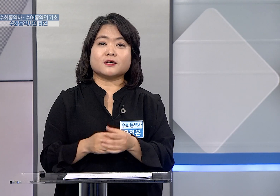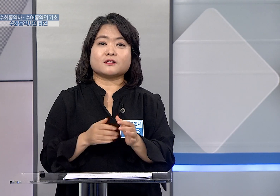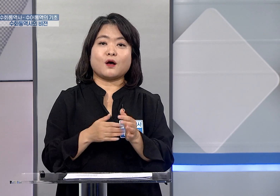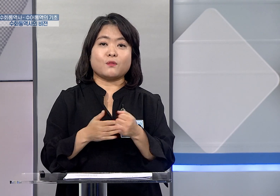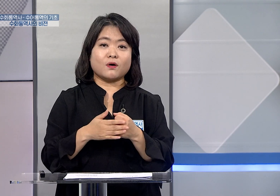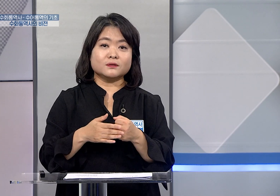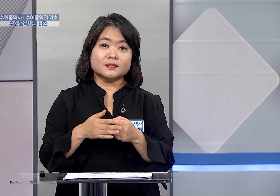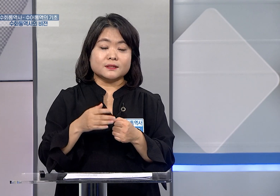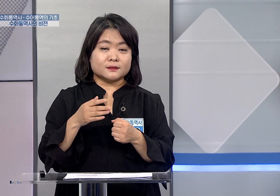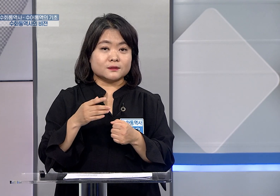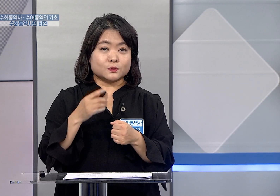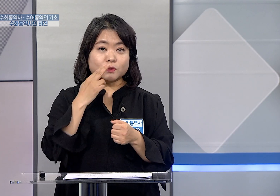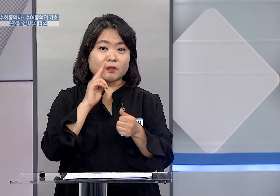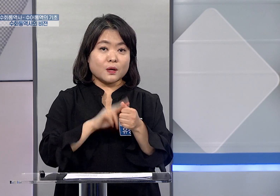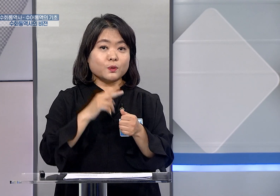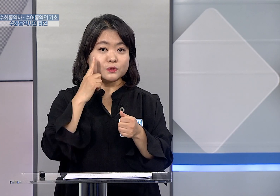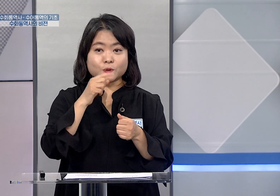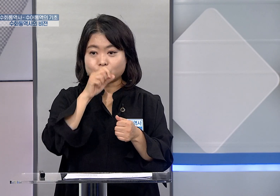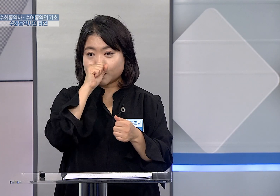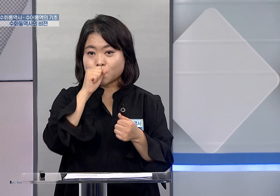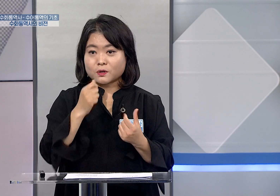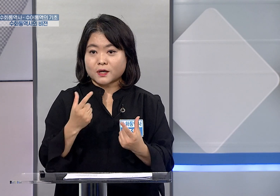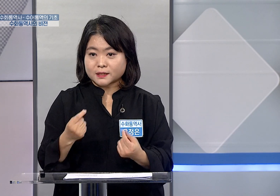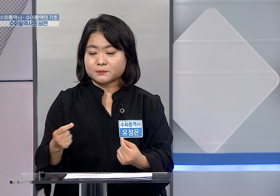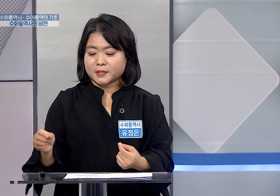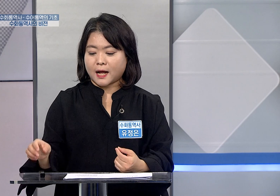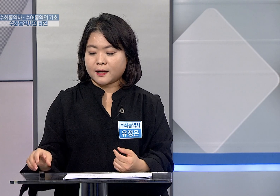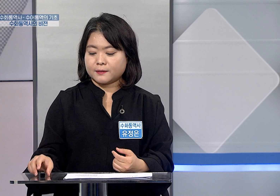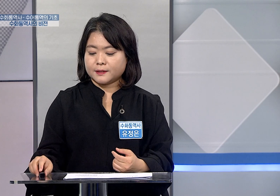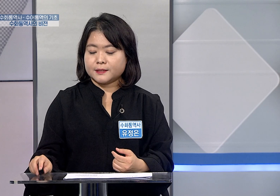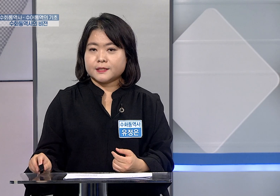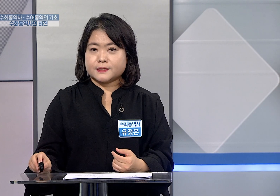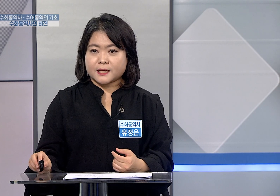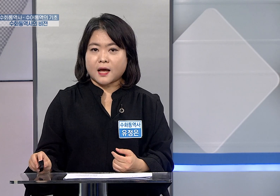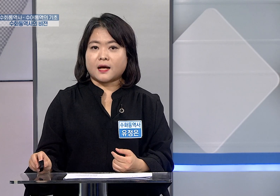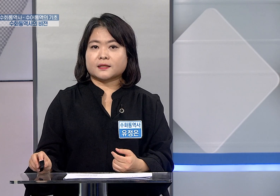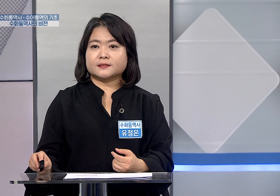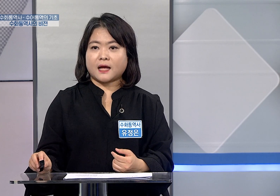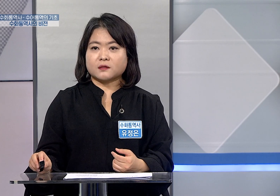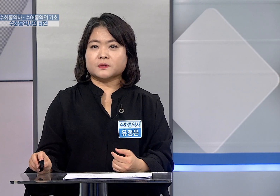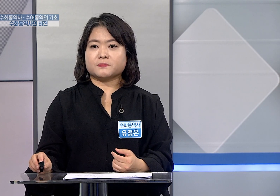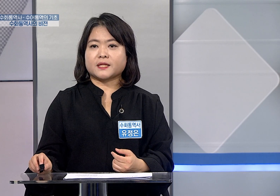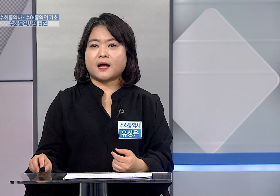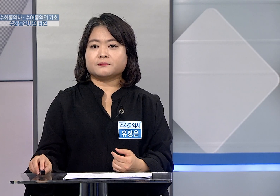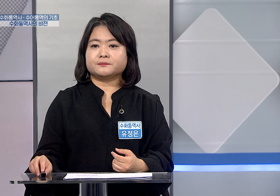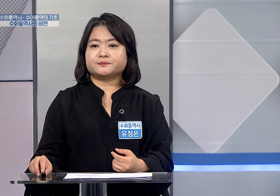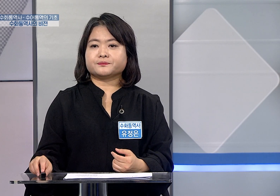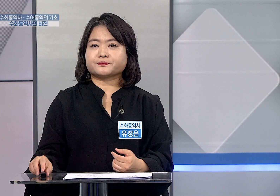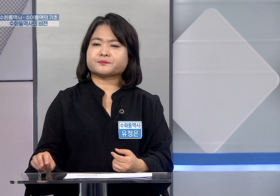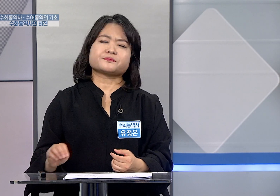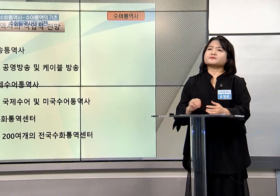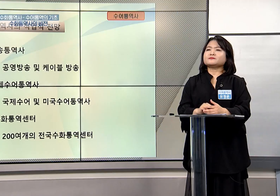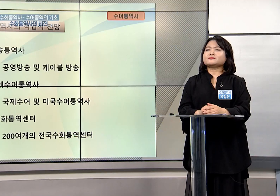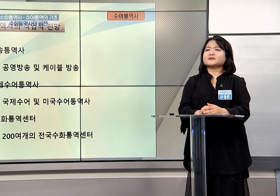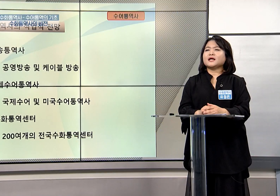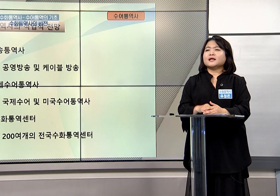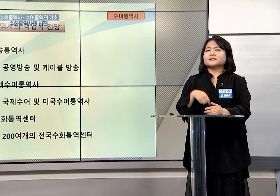그래서 한번 도전해 보시는 것도 좋을 것 같습니다. 자, 그 다음입니다.